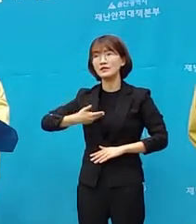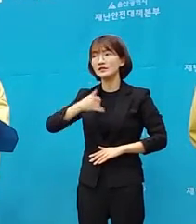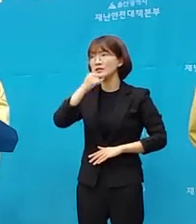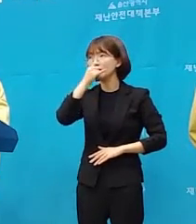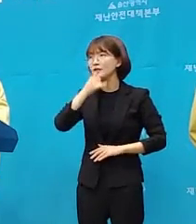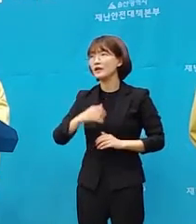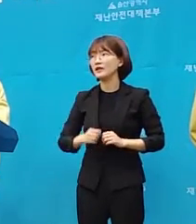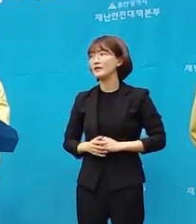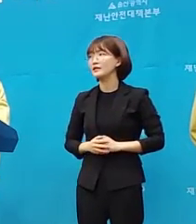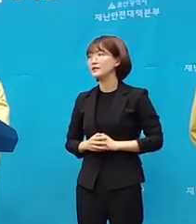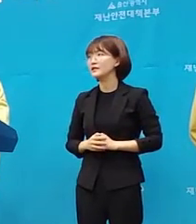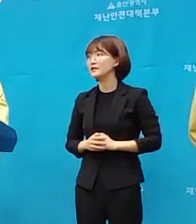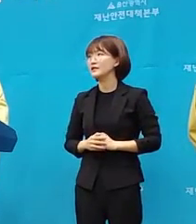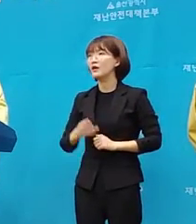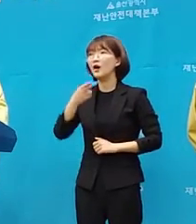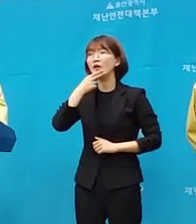기자분